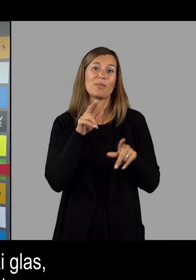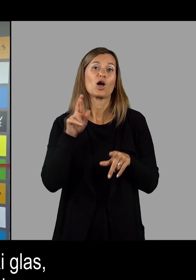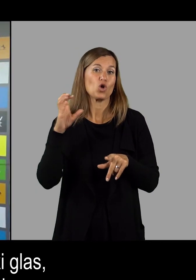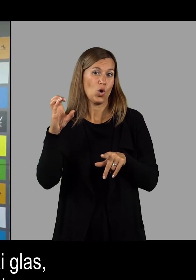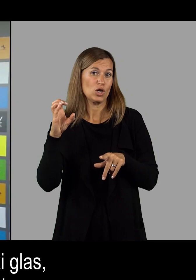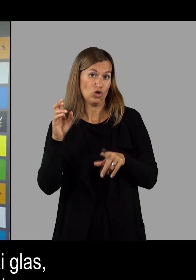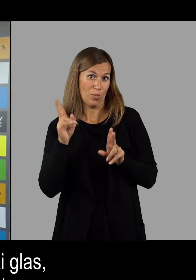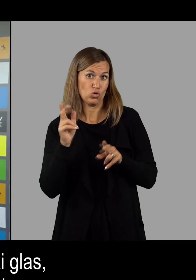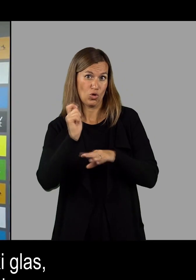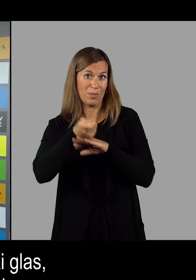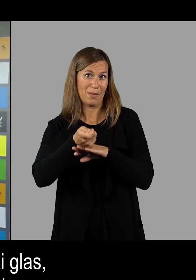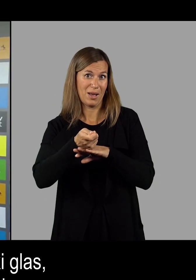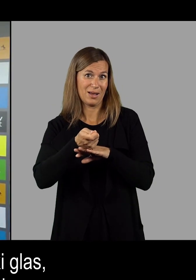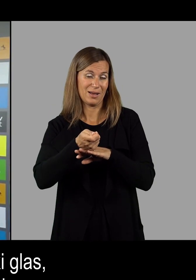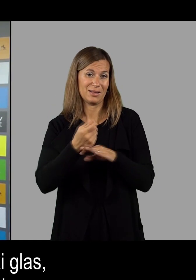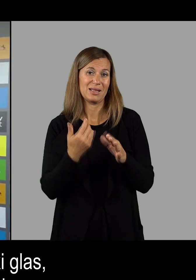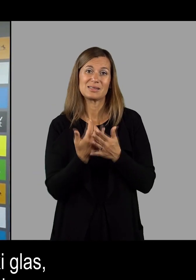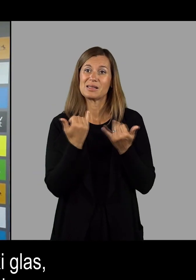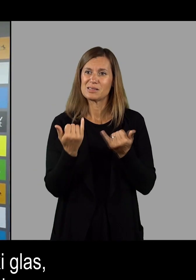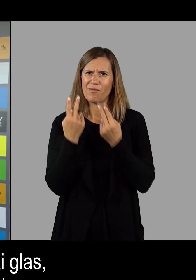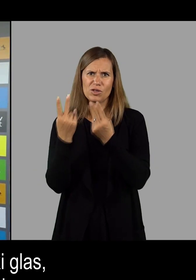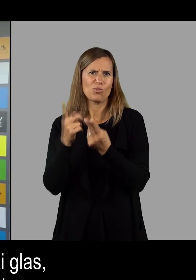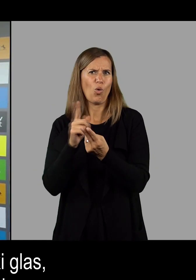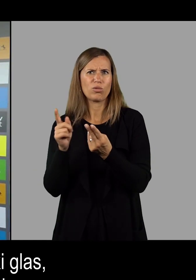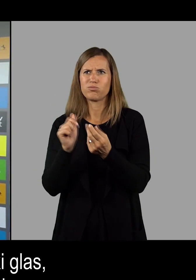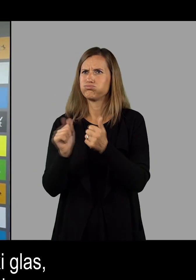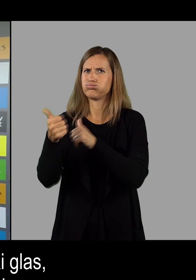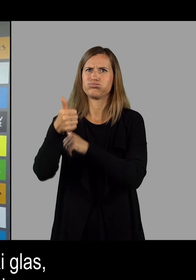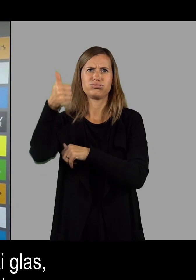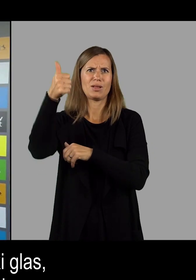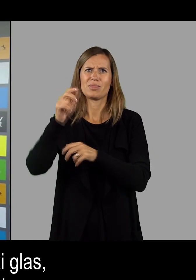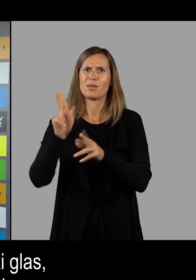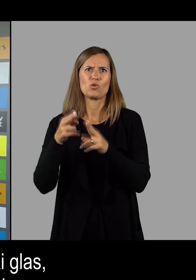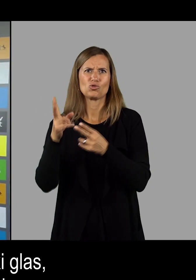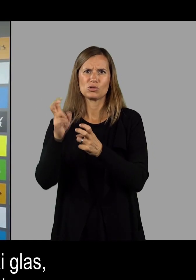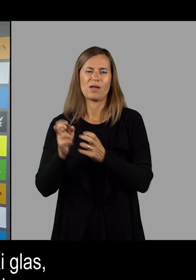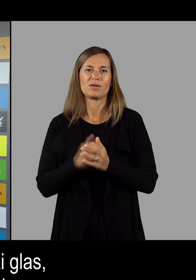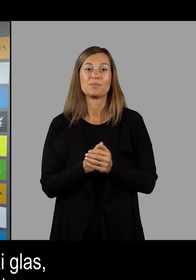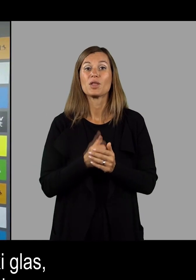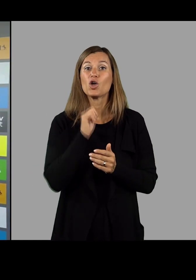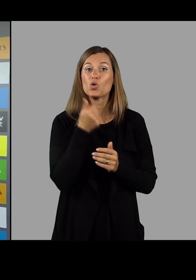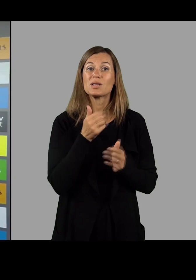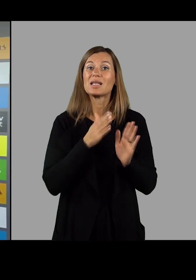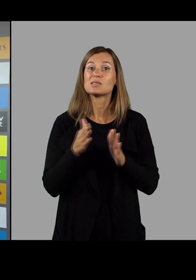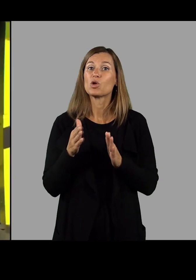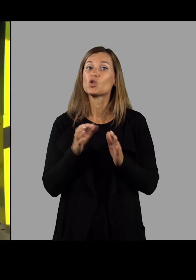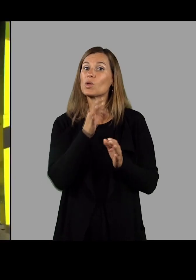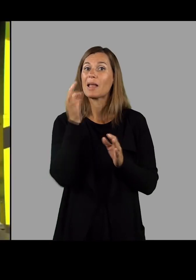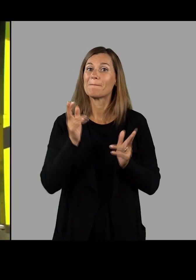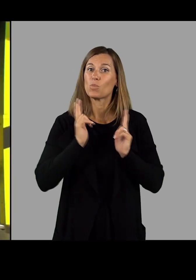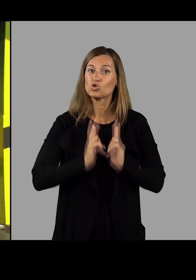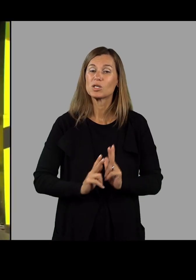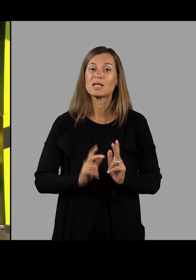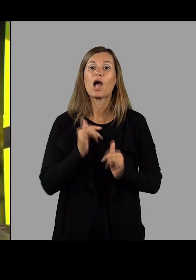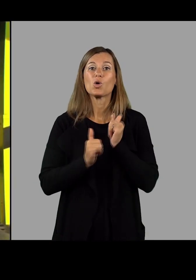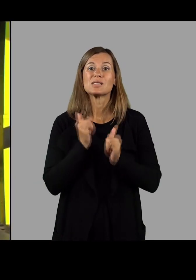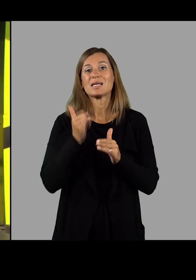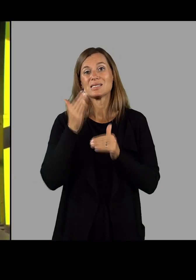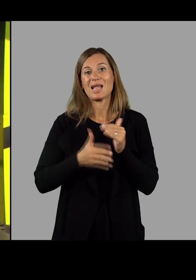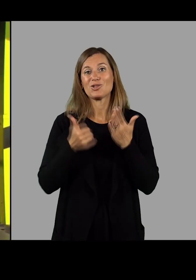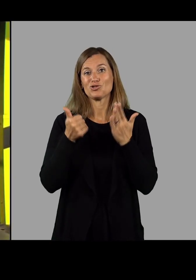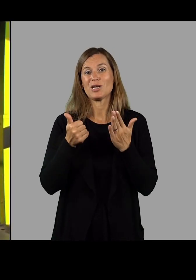Je Rogliča mogoče premagati? Za zdaj se zdi neustavljiv. Jutri je na sporedu dan počitka, kolesarje pa